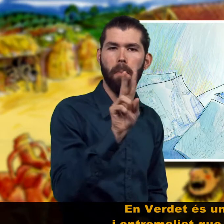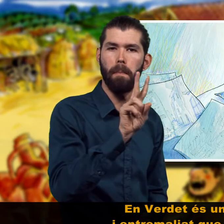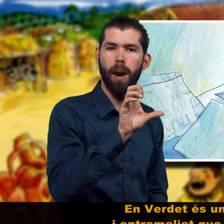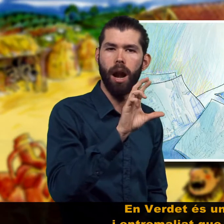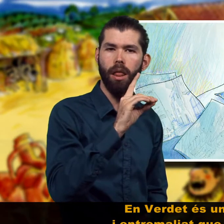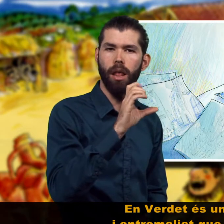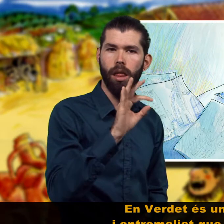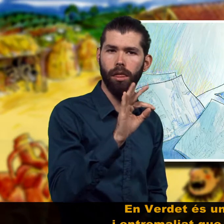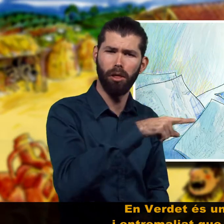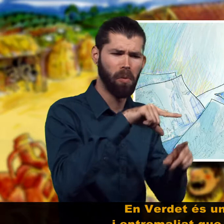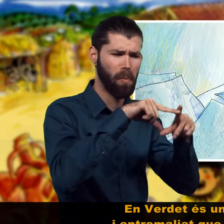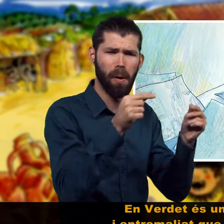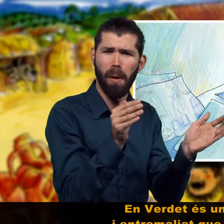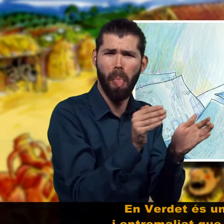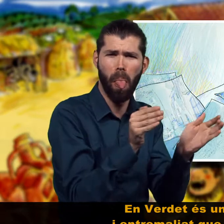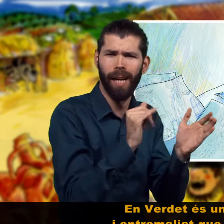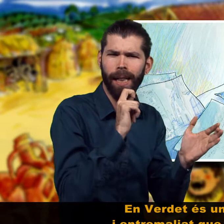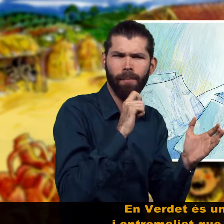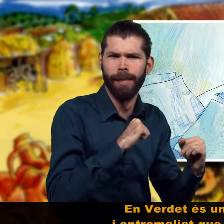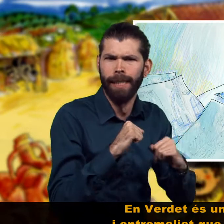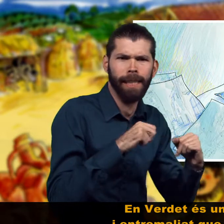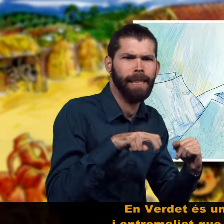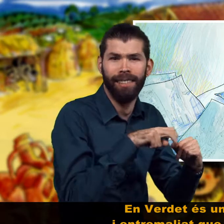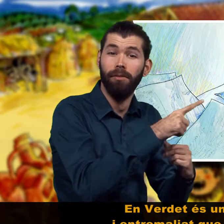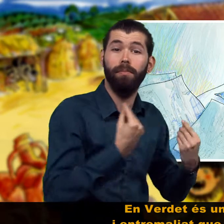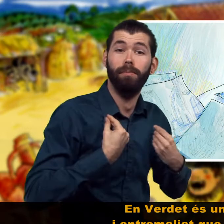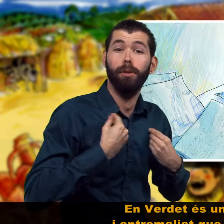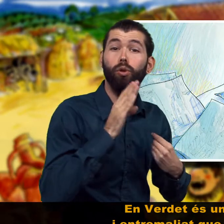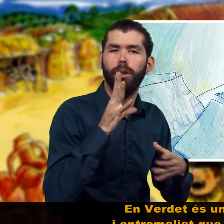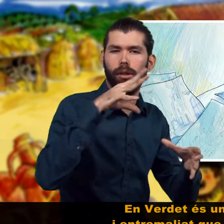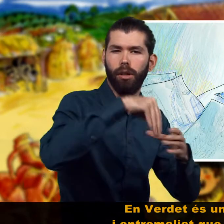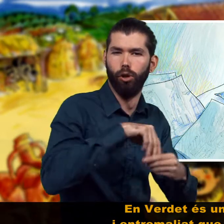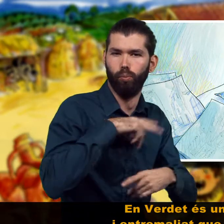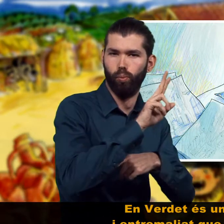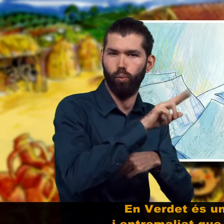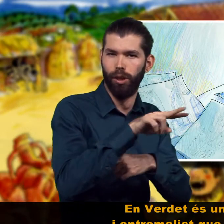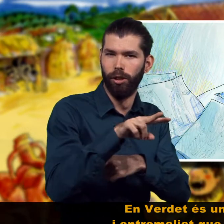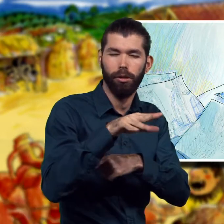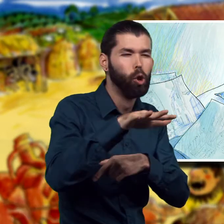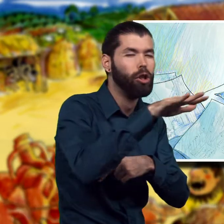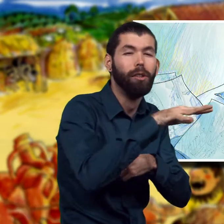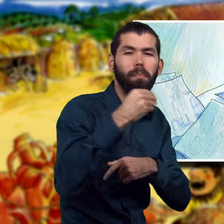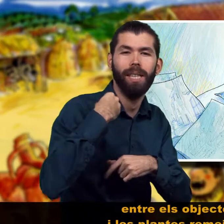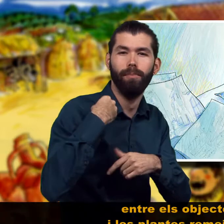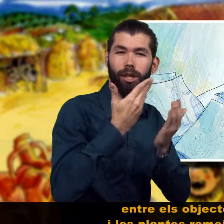En Verdet és un follet petit i entremaliat que viu al museu entre els objectes exposats i les plantes remeieres al jardí.